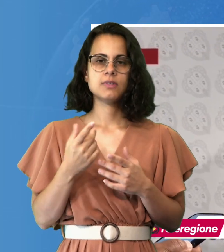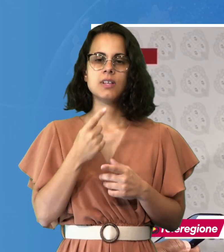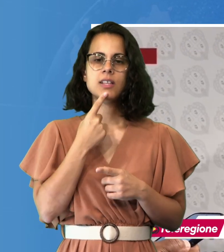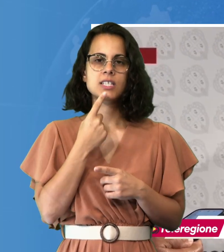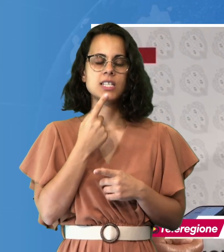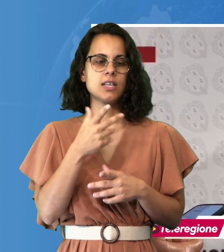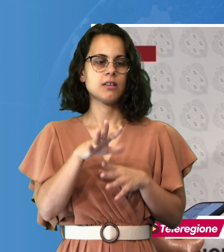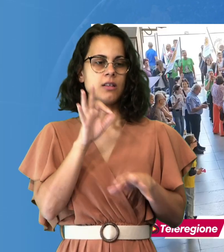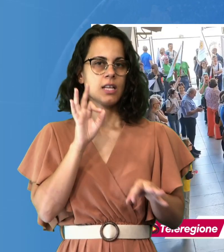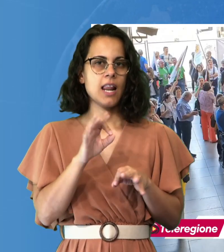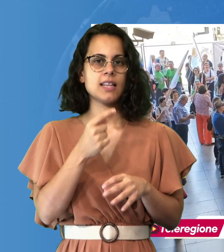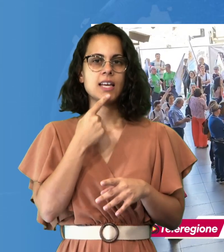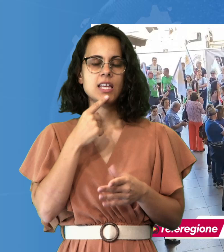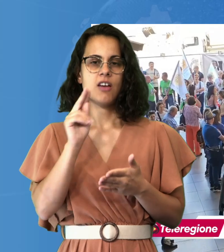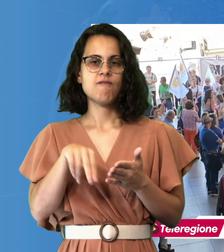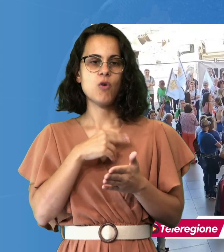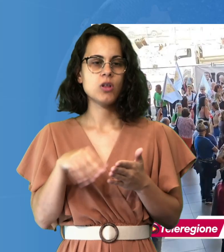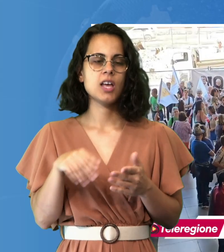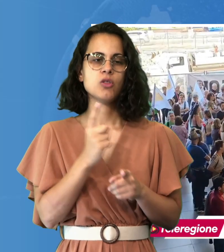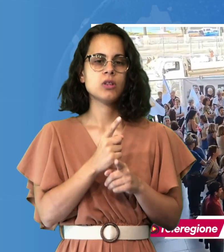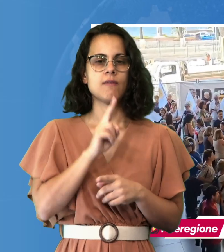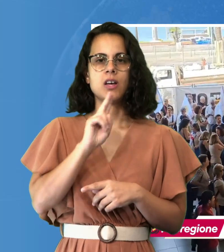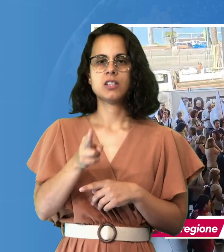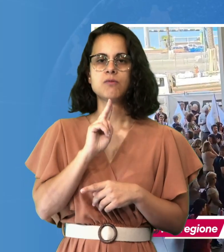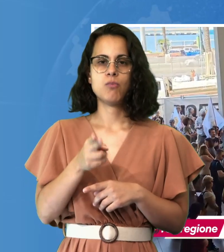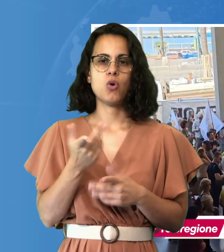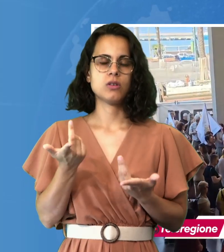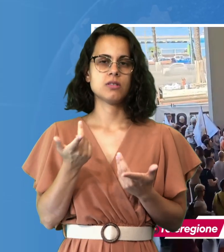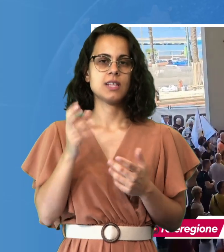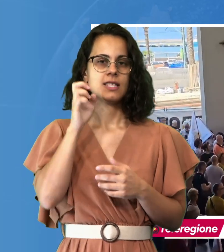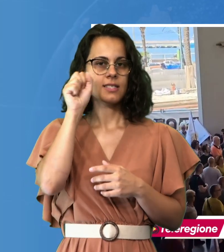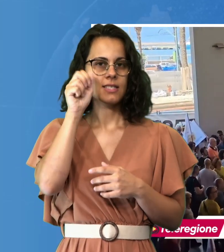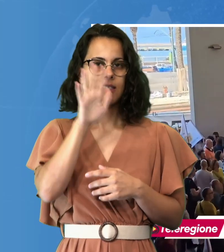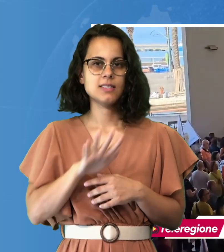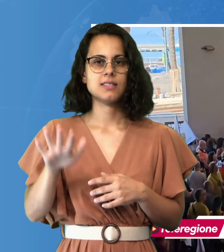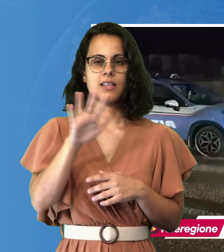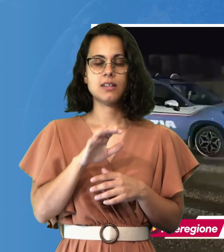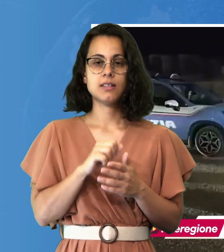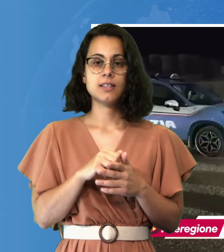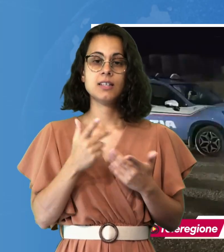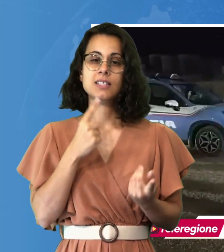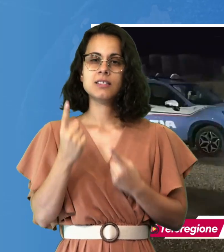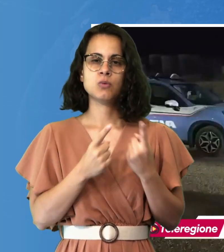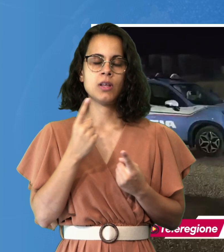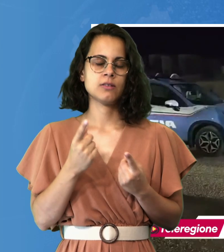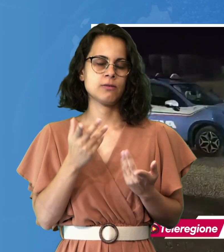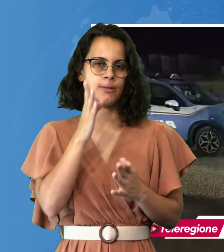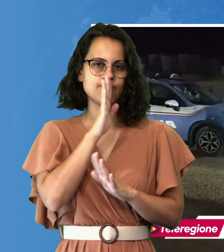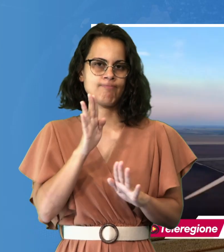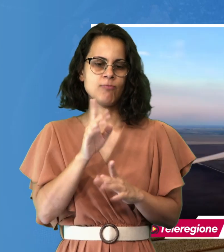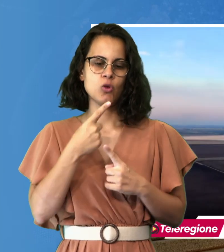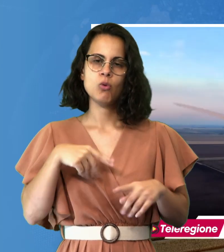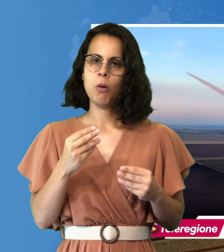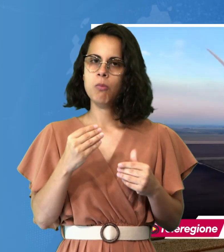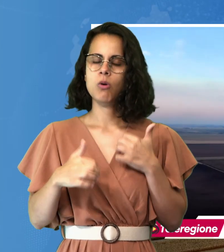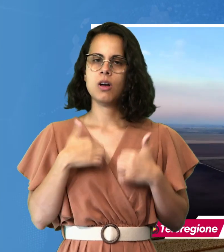eletta. Le deve al popolo sardo, in quanto rappresentante del popolo sardo. È una situazione assurda. Noi siamo molto, ma molto,